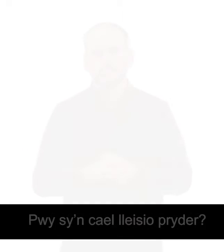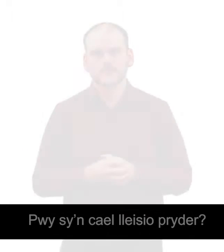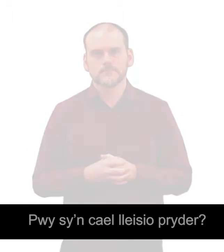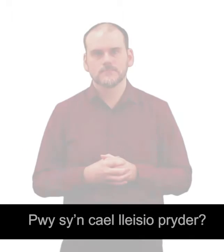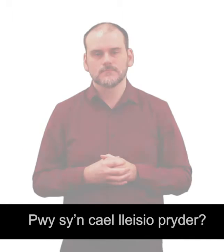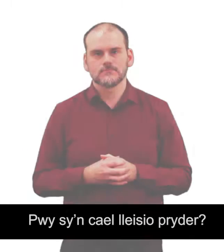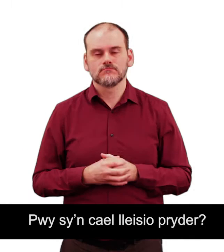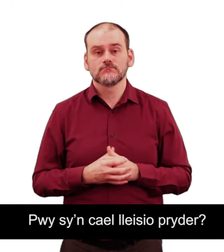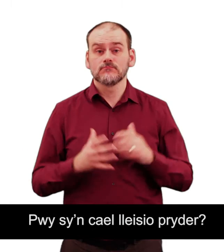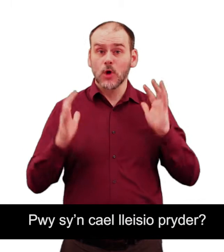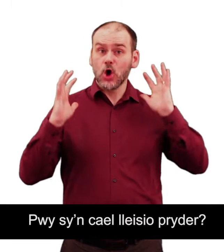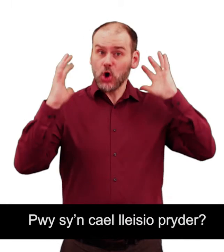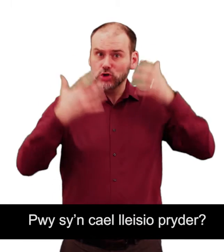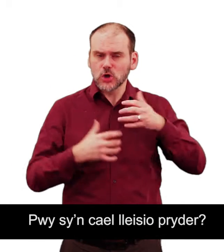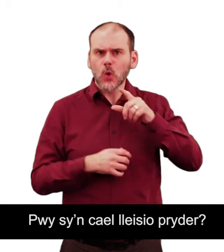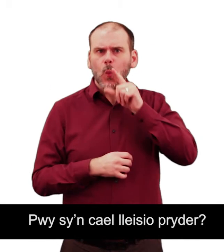Pwy sy'n cael lleisio pryder?